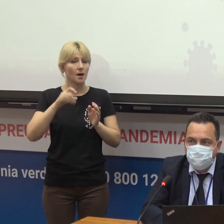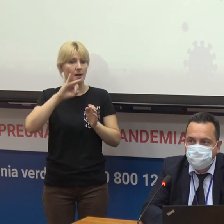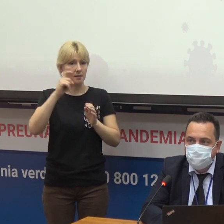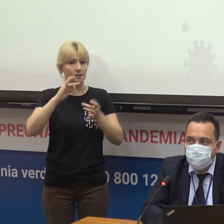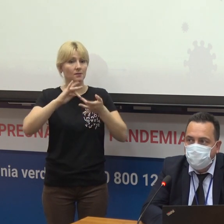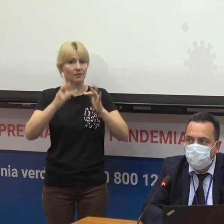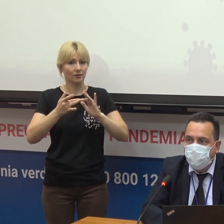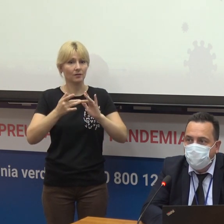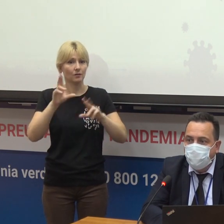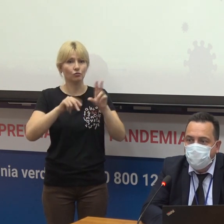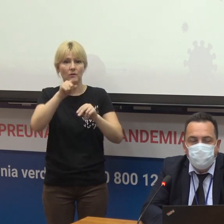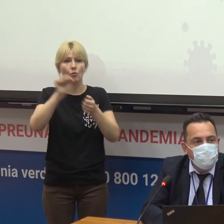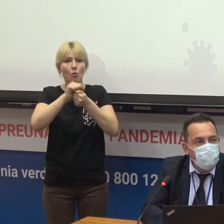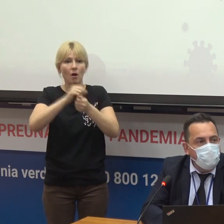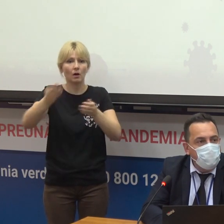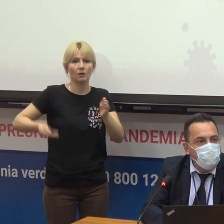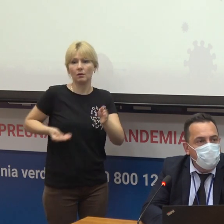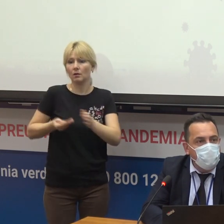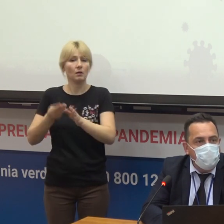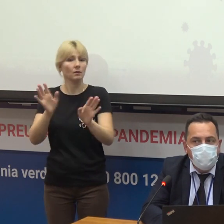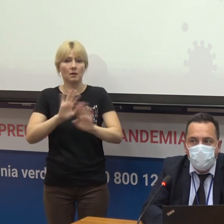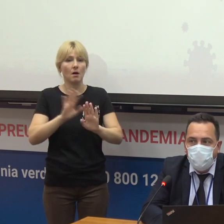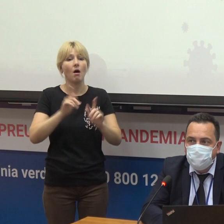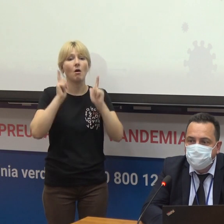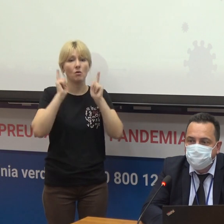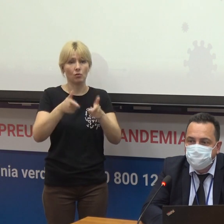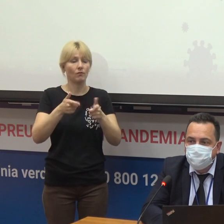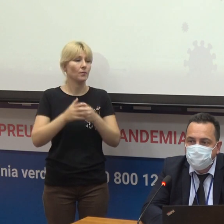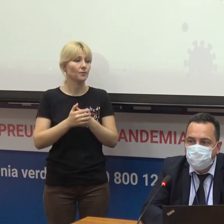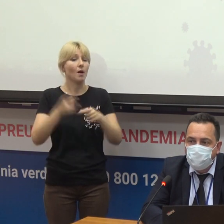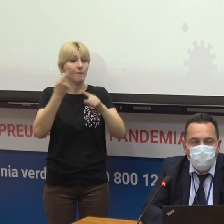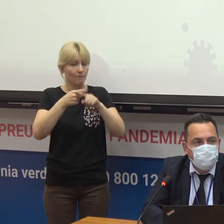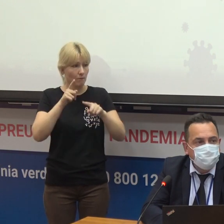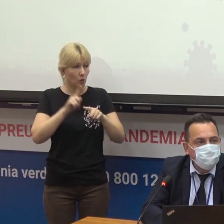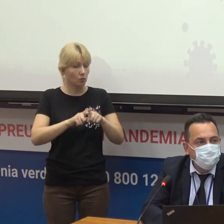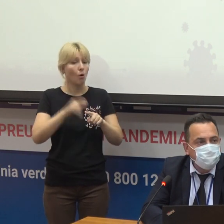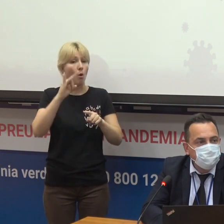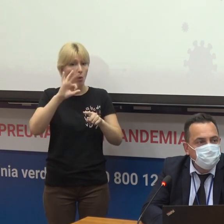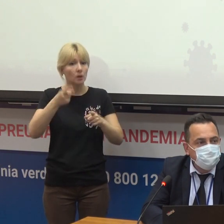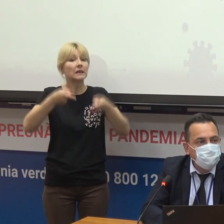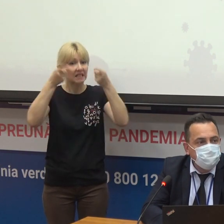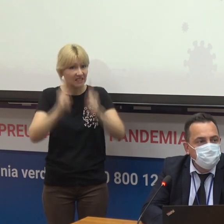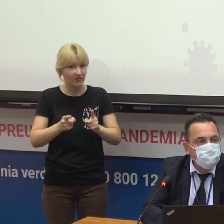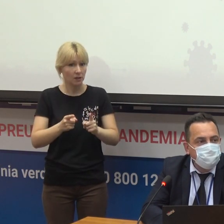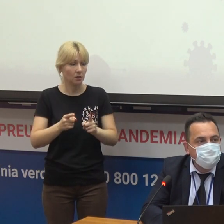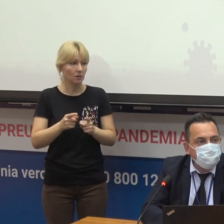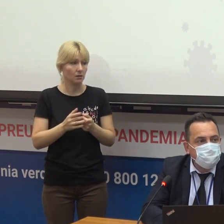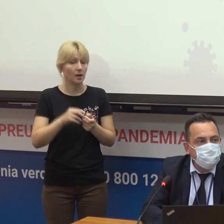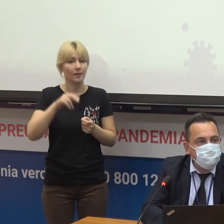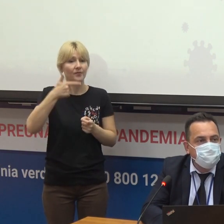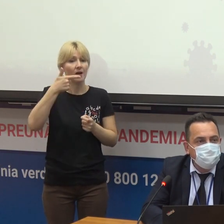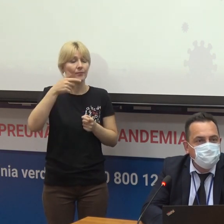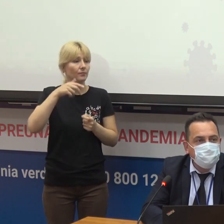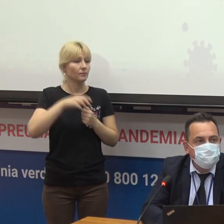valid și recunoscut? Da, este valid. Respectiv, aceasta și este principalul răspuns la întrebare, că cumva încercăm